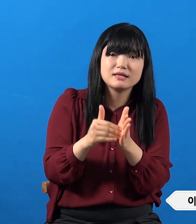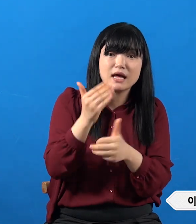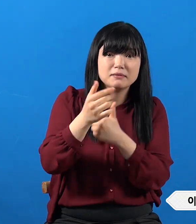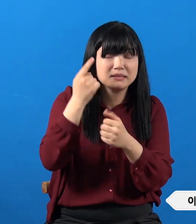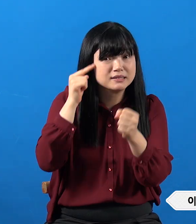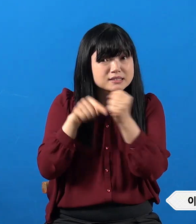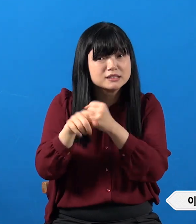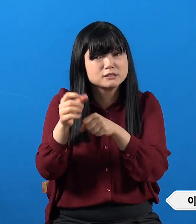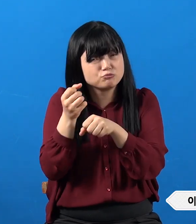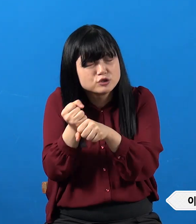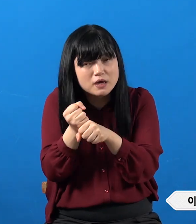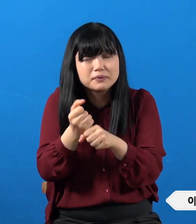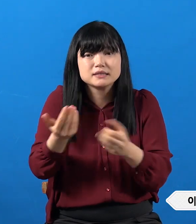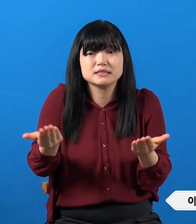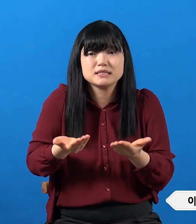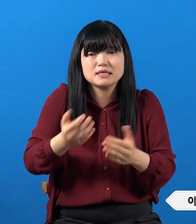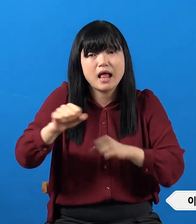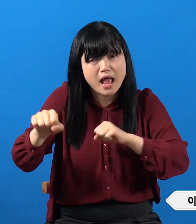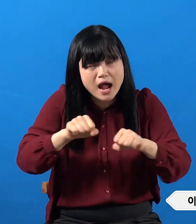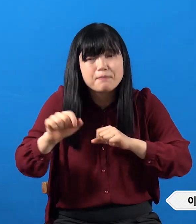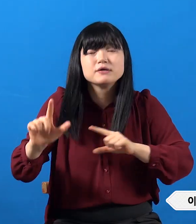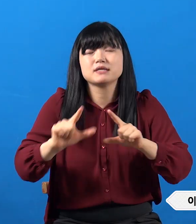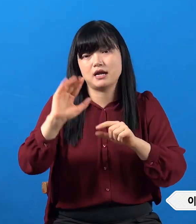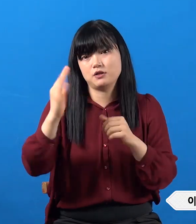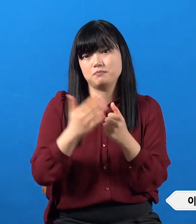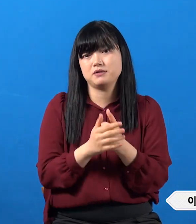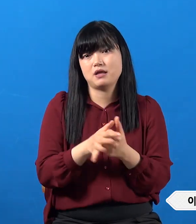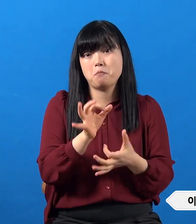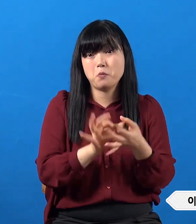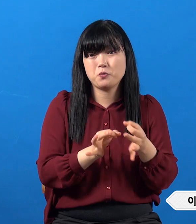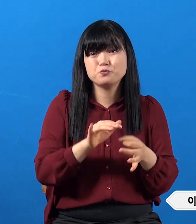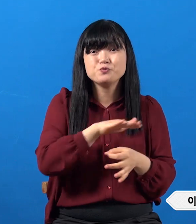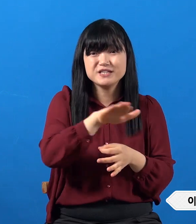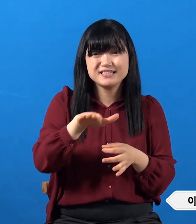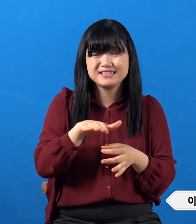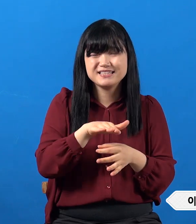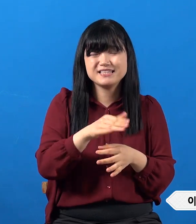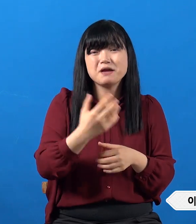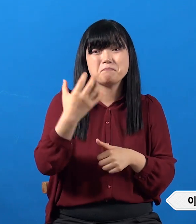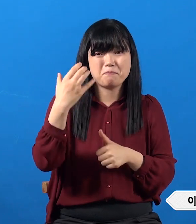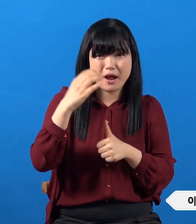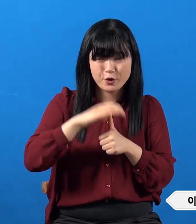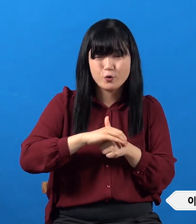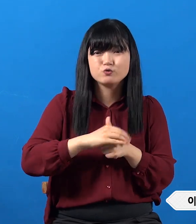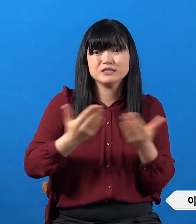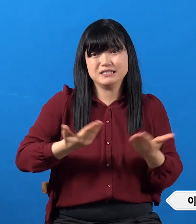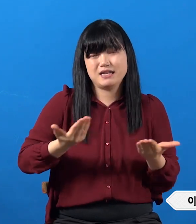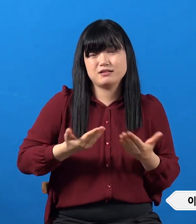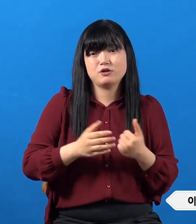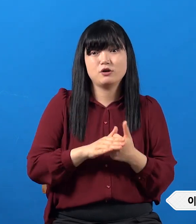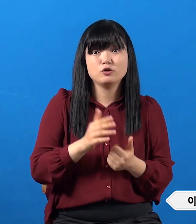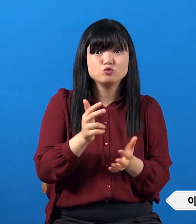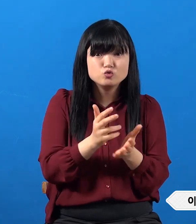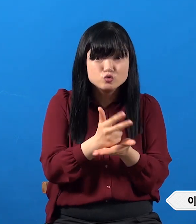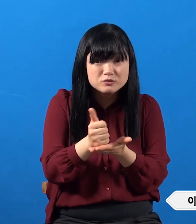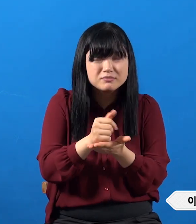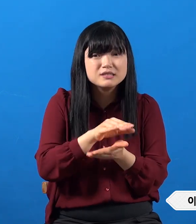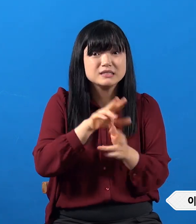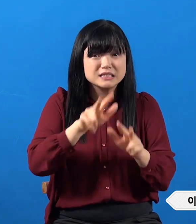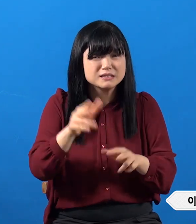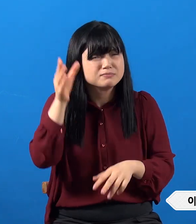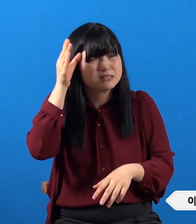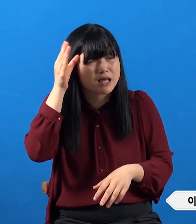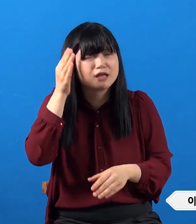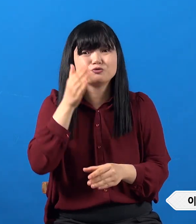뜻을 붙들고 그의 일을 행하며 살아야죠. 포도원에서, 우리들의 포도원에서. 그거 주님이 기대하는 거예요. 아버지